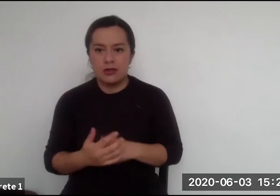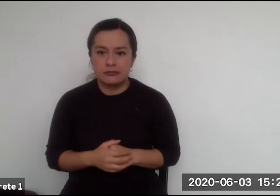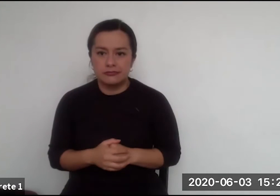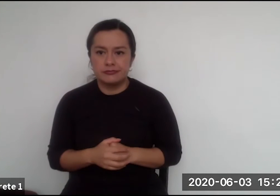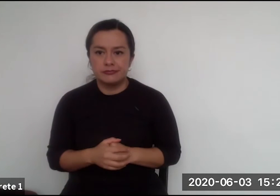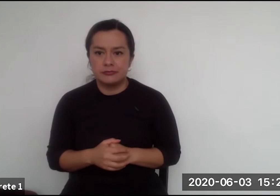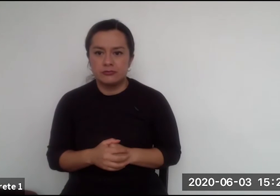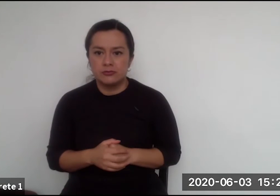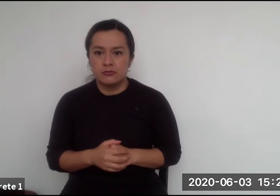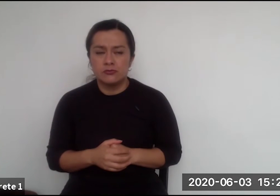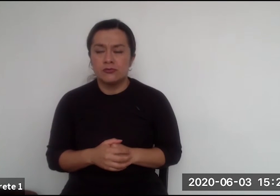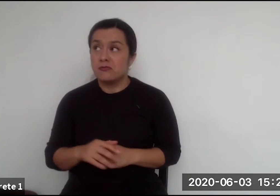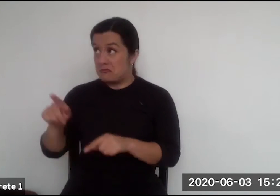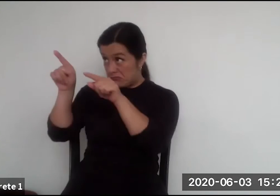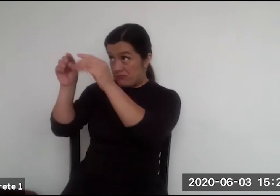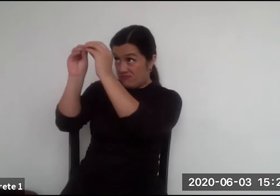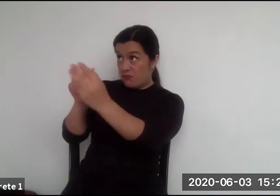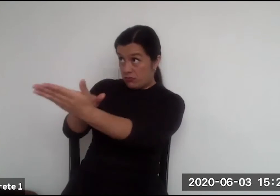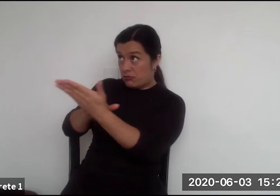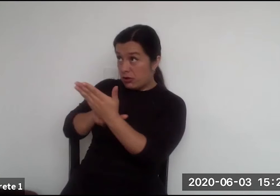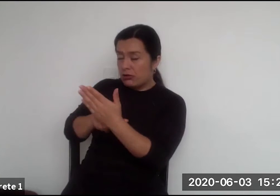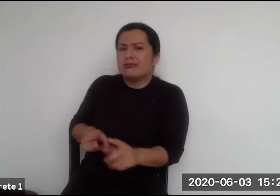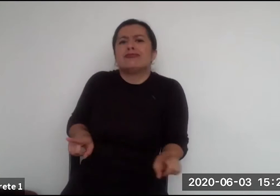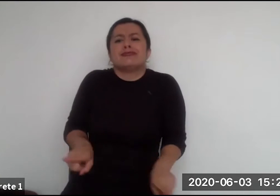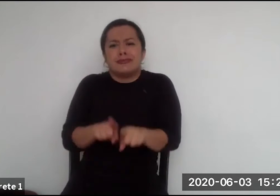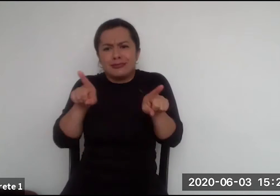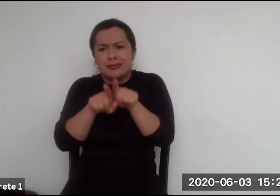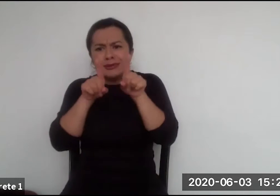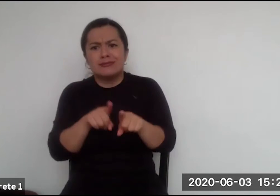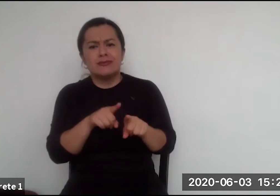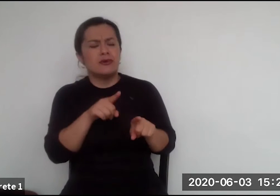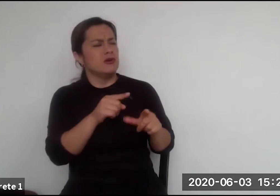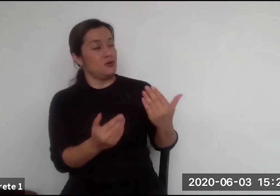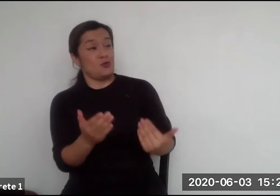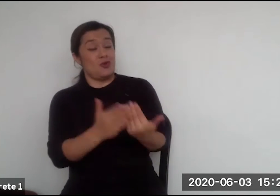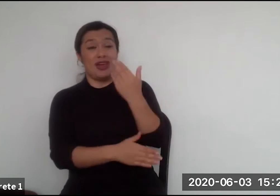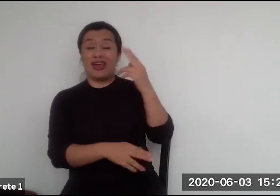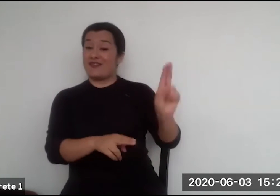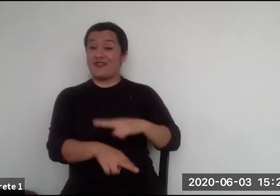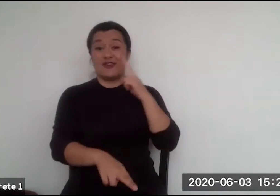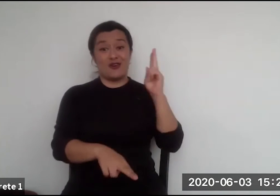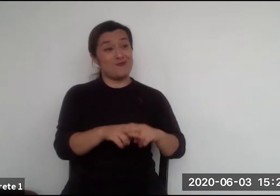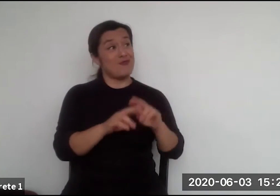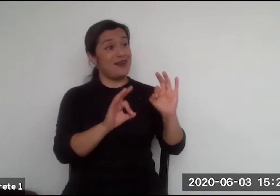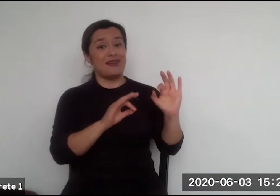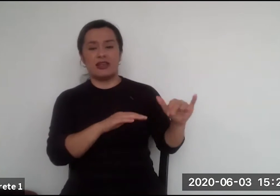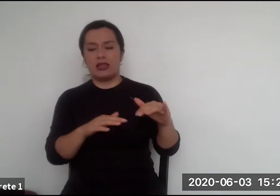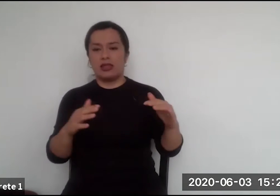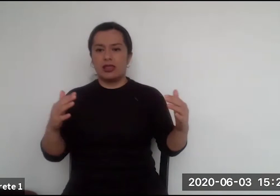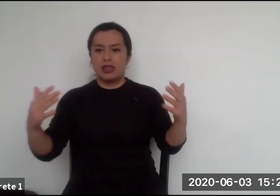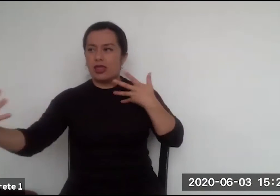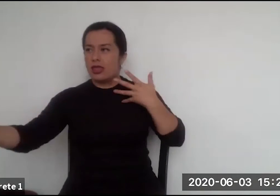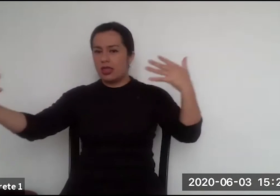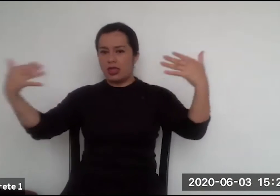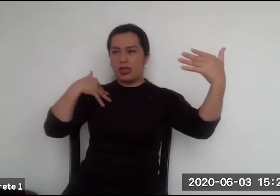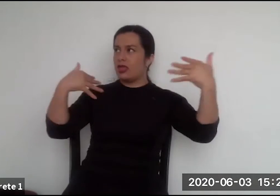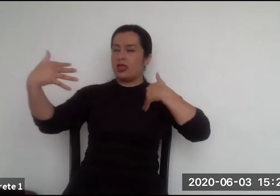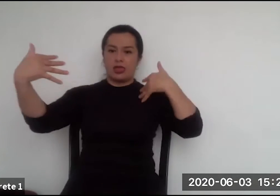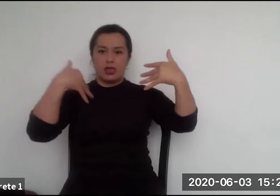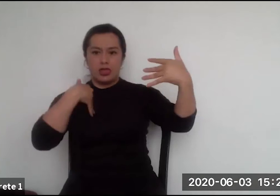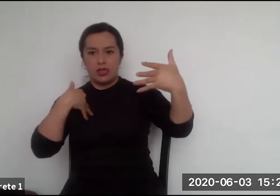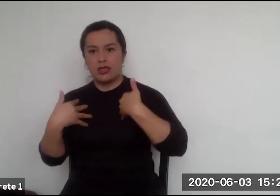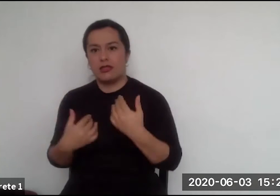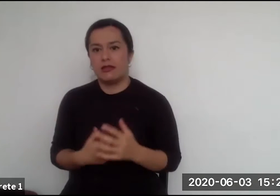digamos assim, muitas expectativas futuras, tem projetado um certo tipo de futuro para a